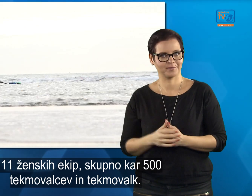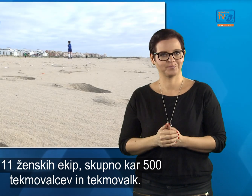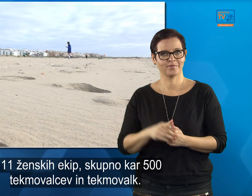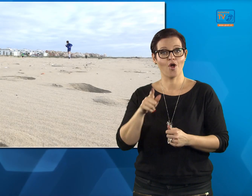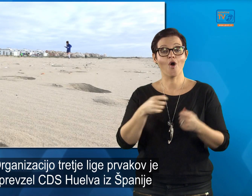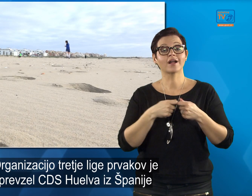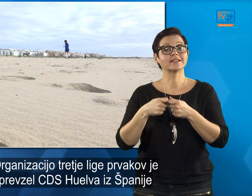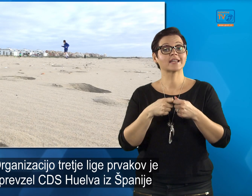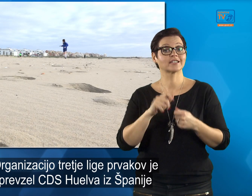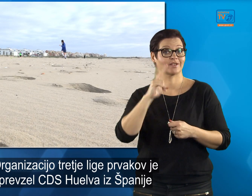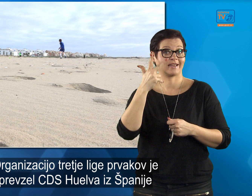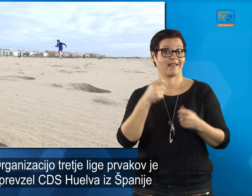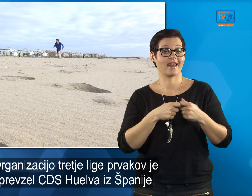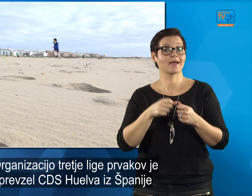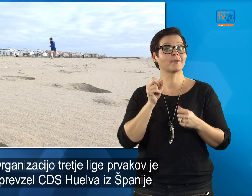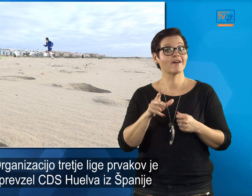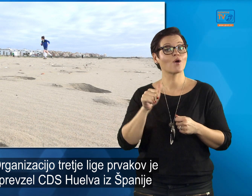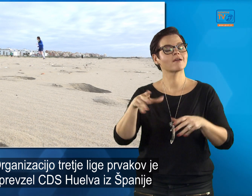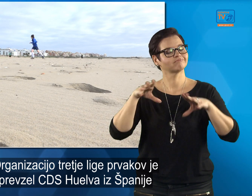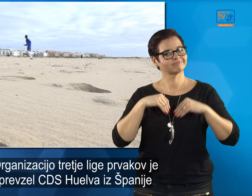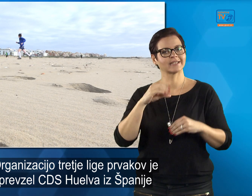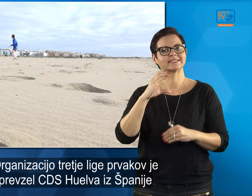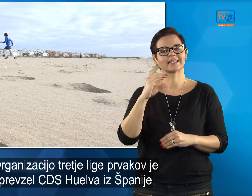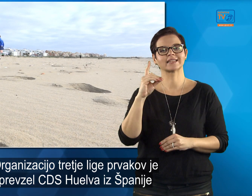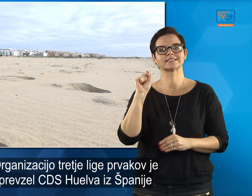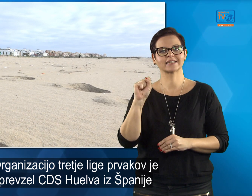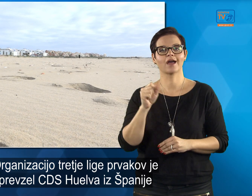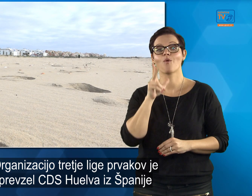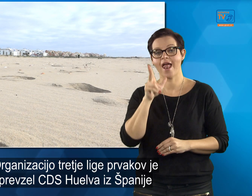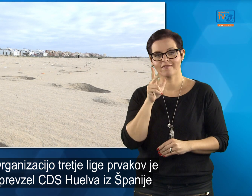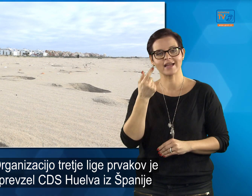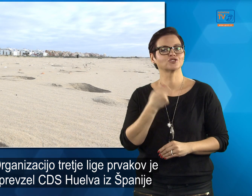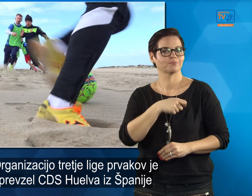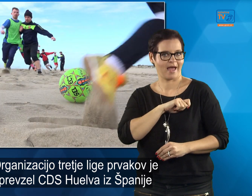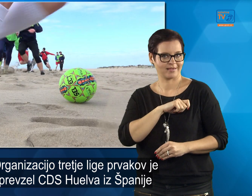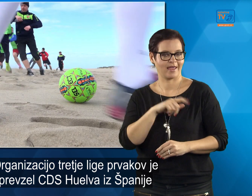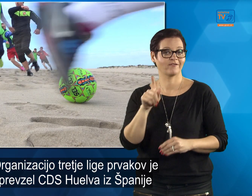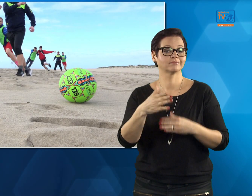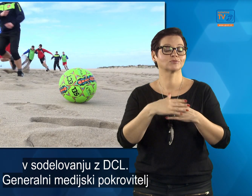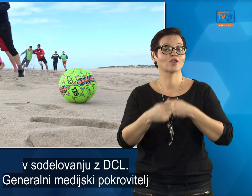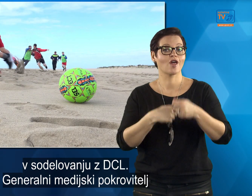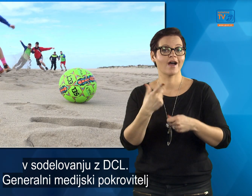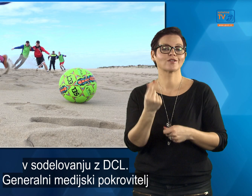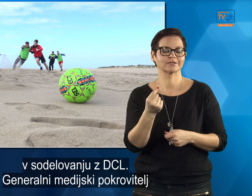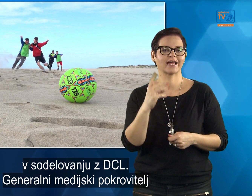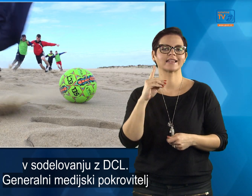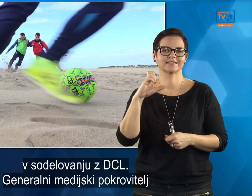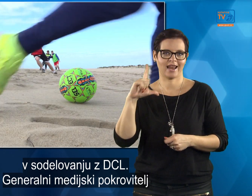500 tekmovalcev in tekmovalk. Organizacijo tretje lige prvakov je prevzel CDS Huelva iz